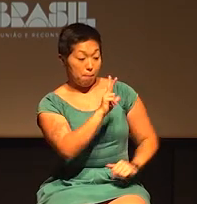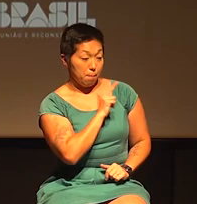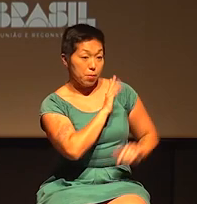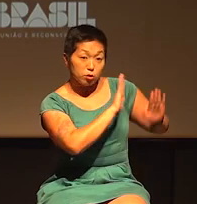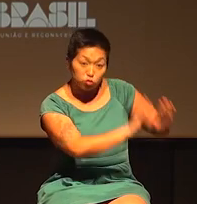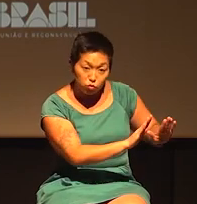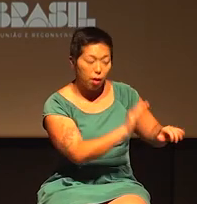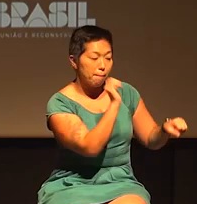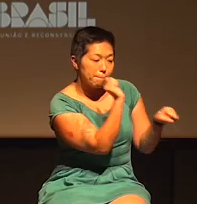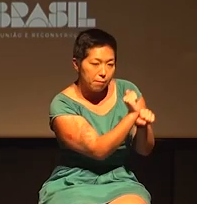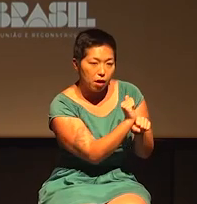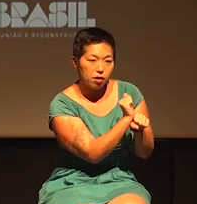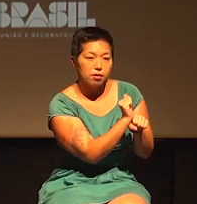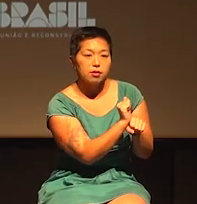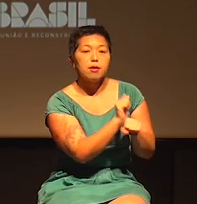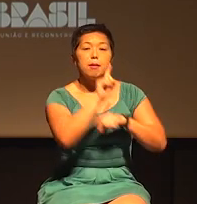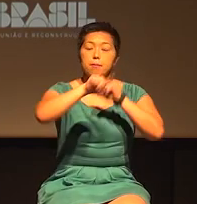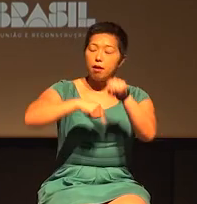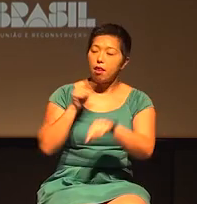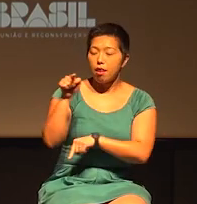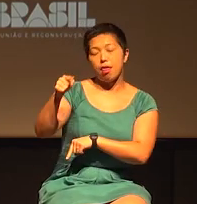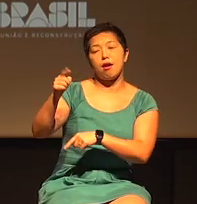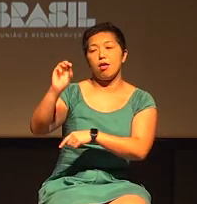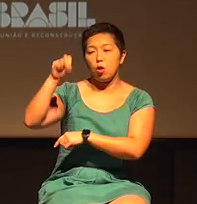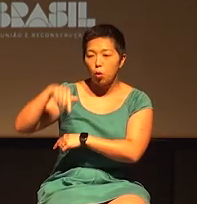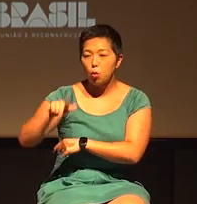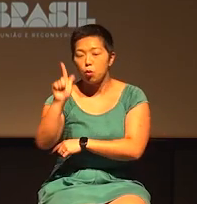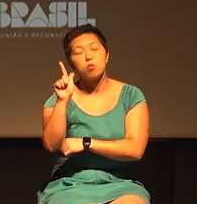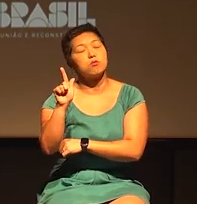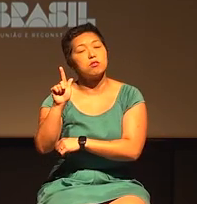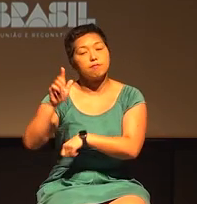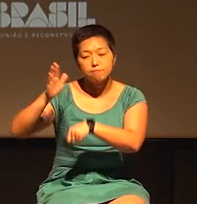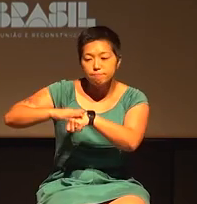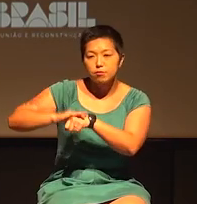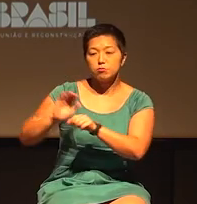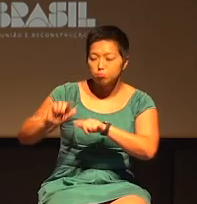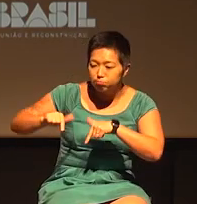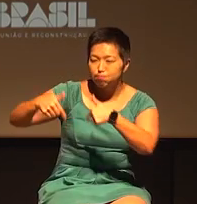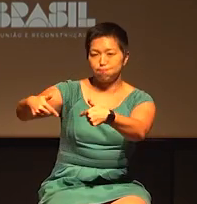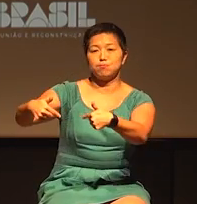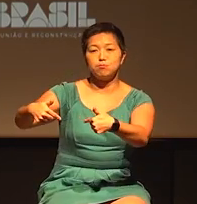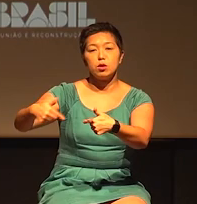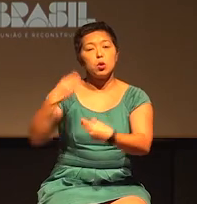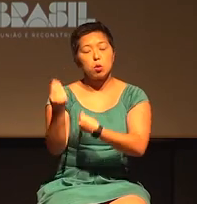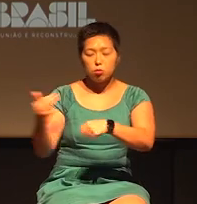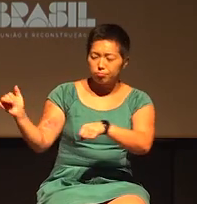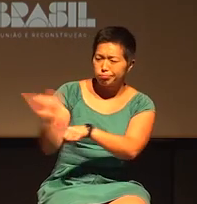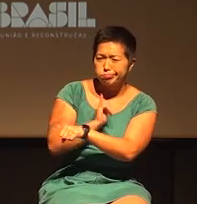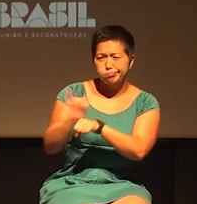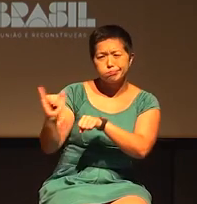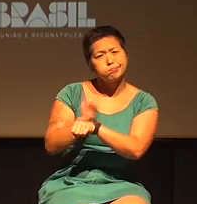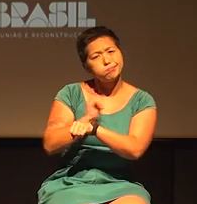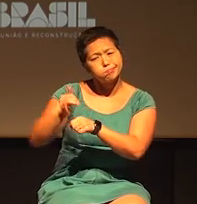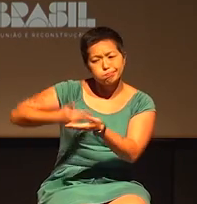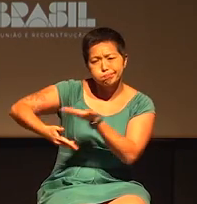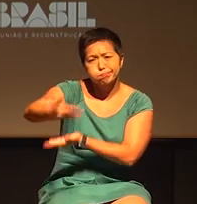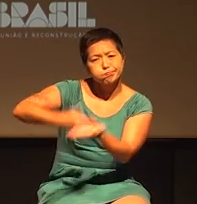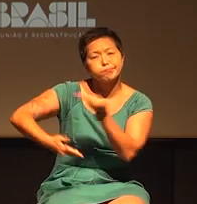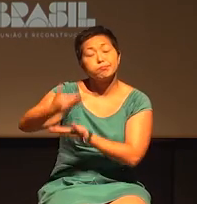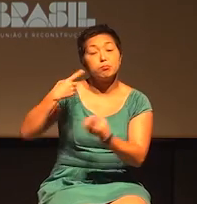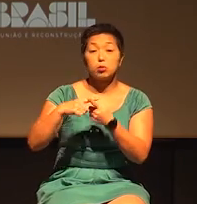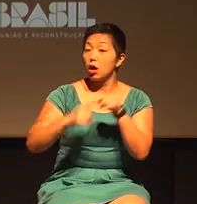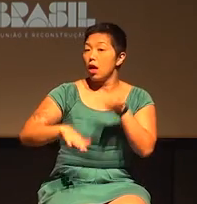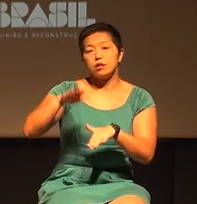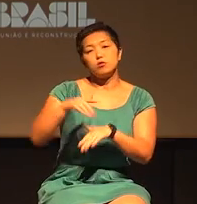para eles estarem ali naquela linha de frente o poder que eles têm que ter para fazer articulação porque nem sempre tem a